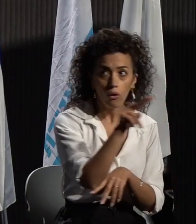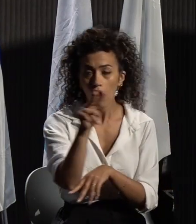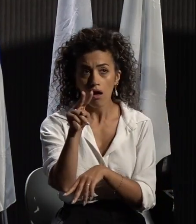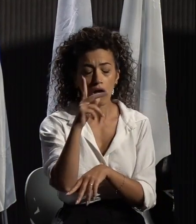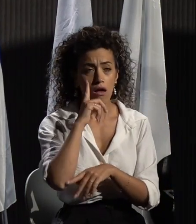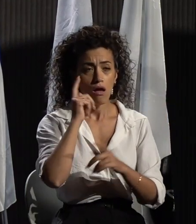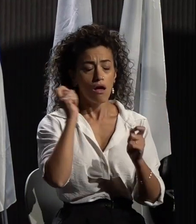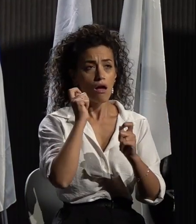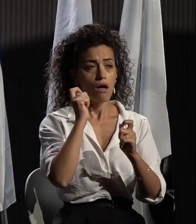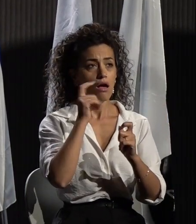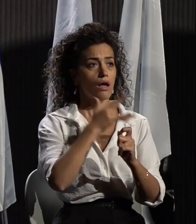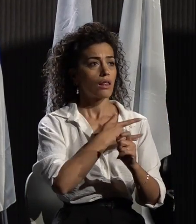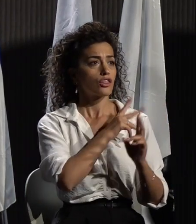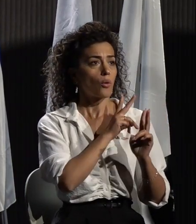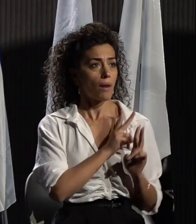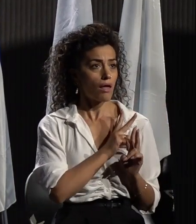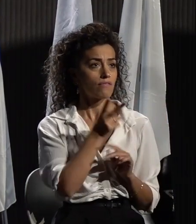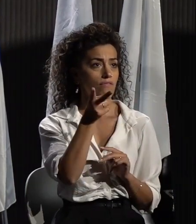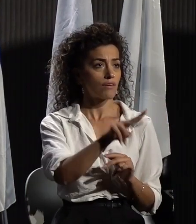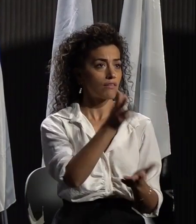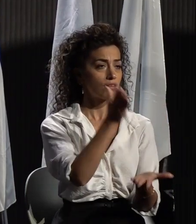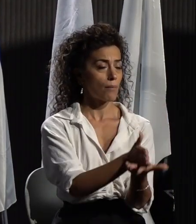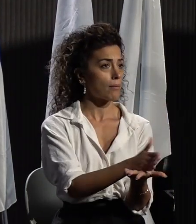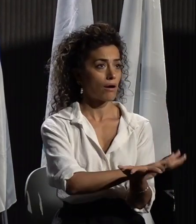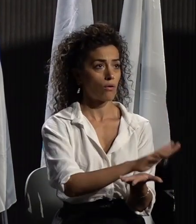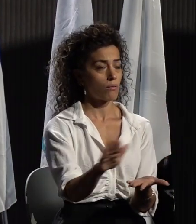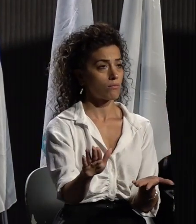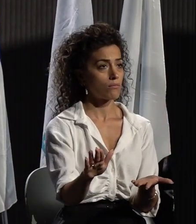כאן, קיבל דום לב ונפטר במקום.